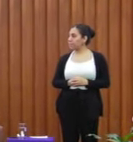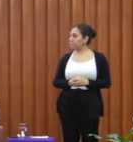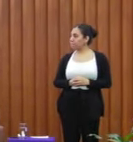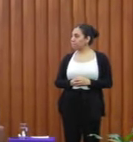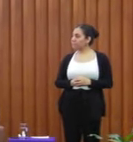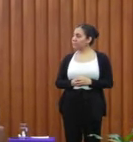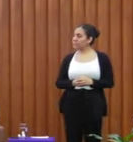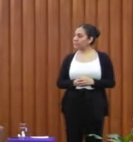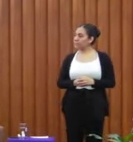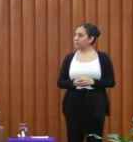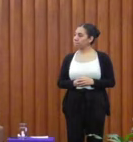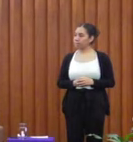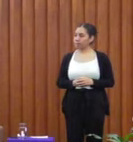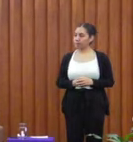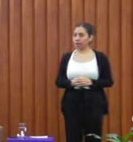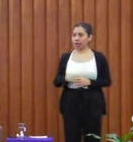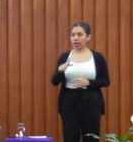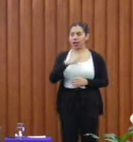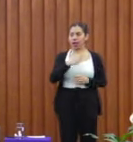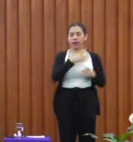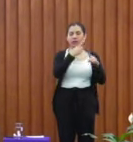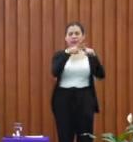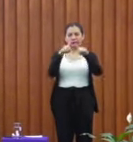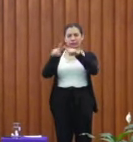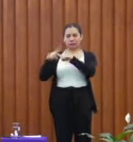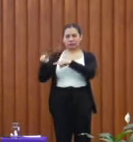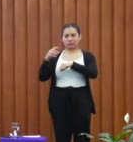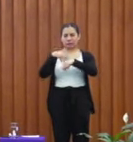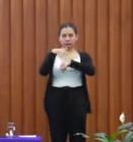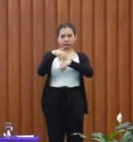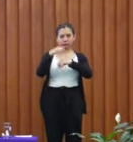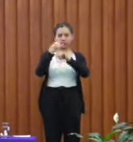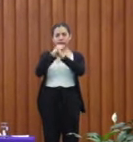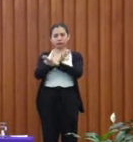Vamos a presentar los datos que tenemos, que hemos recabado desde,